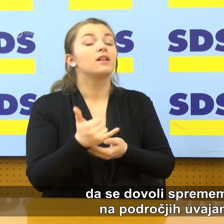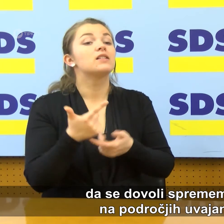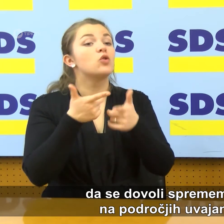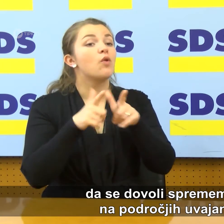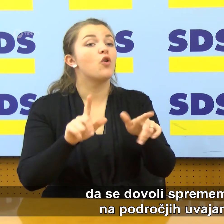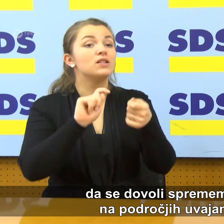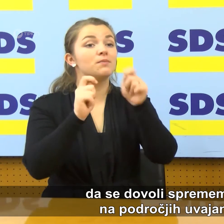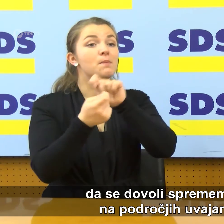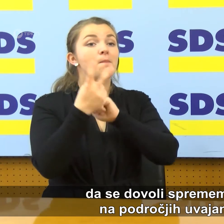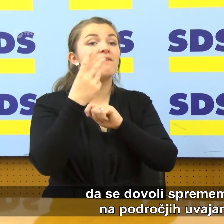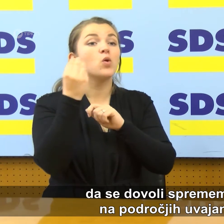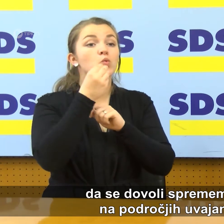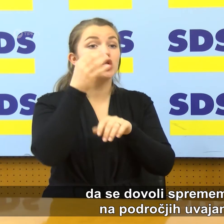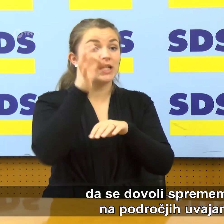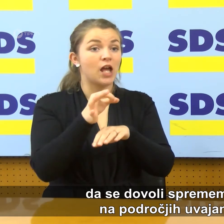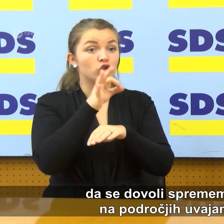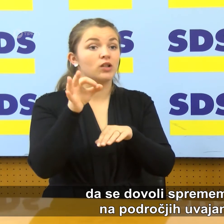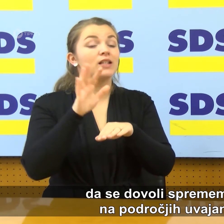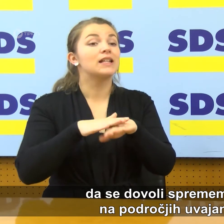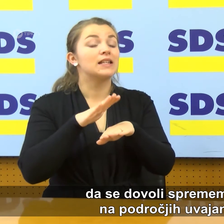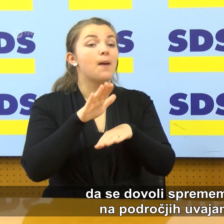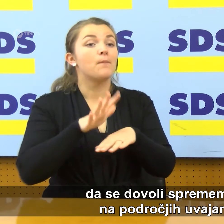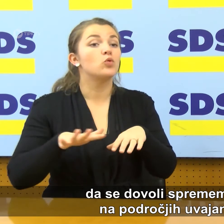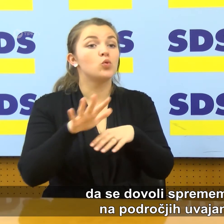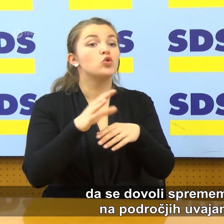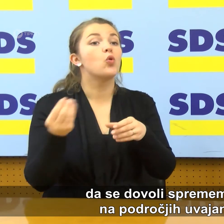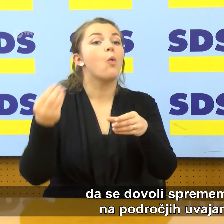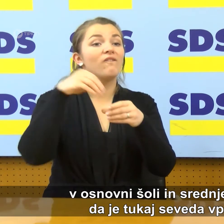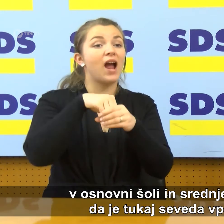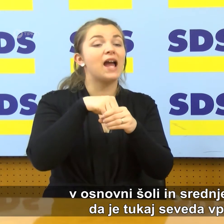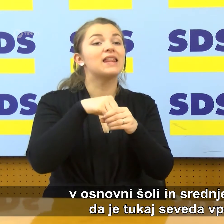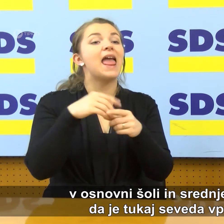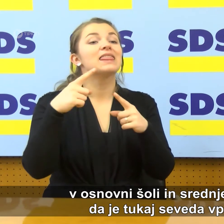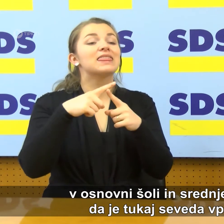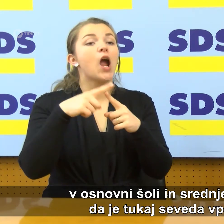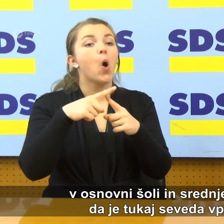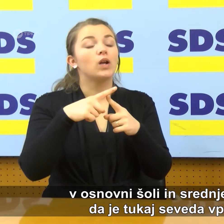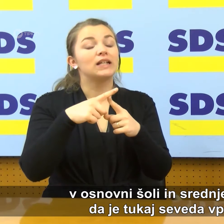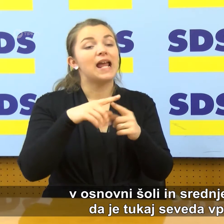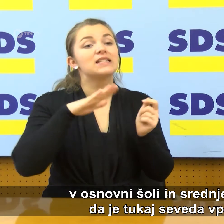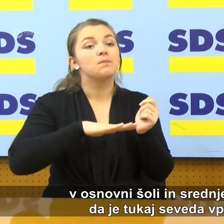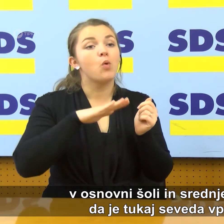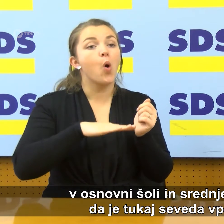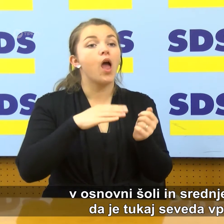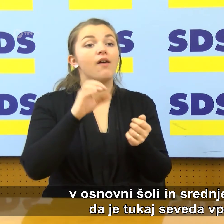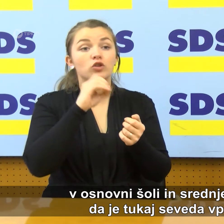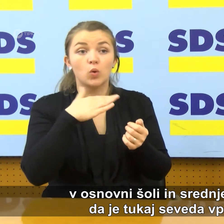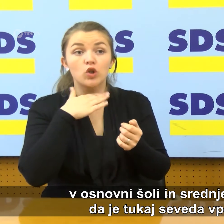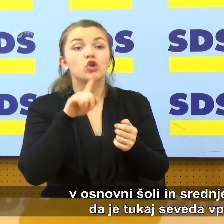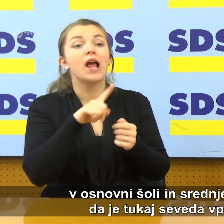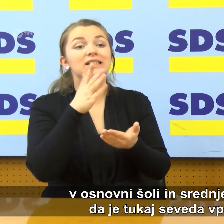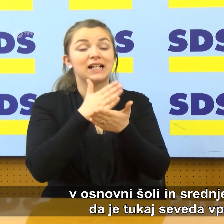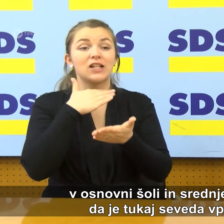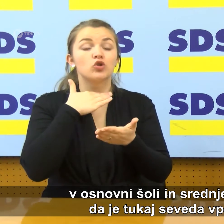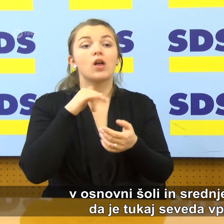dovoli spremembe v učnih načrtih na področju torej, uvajanja teorije spola v osnovne šole, srednje šole.